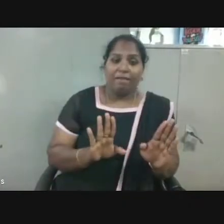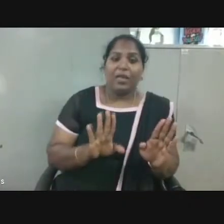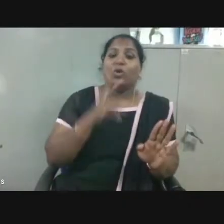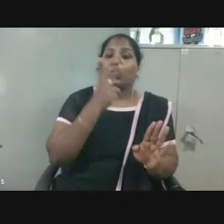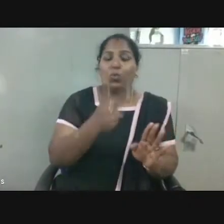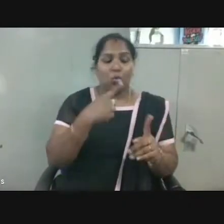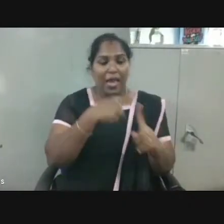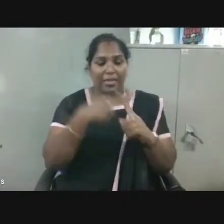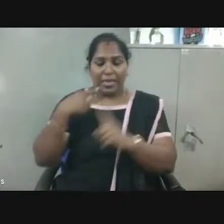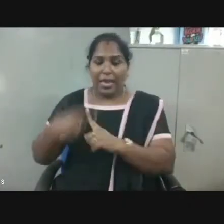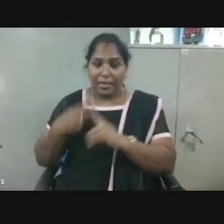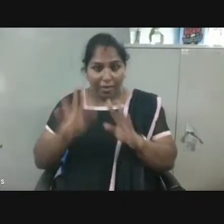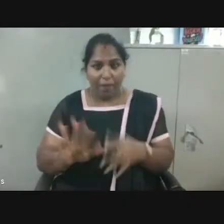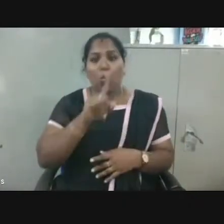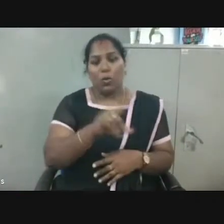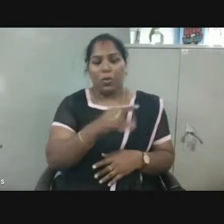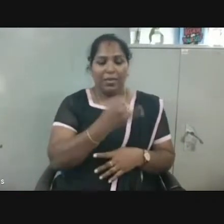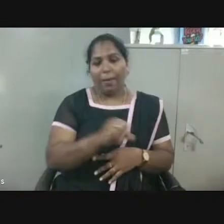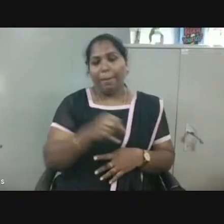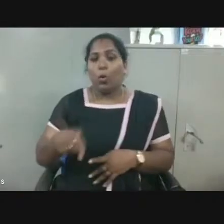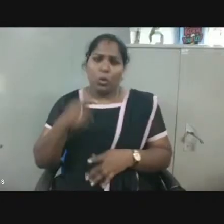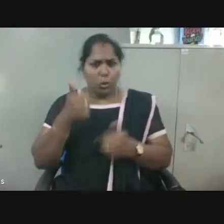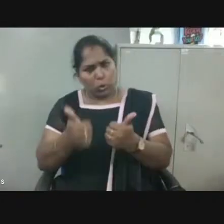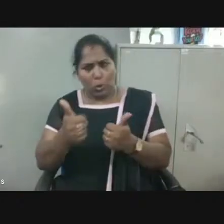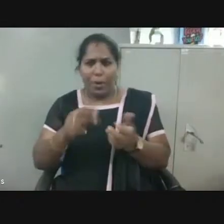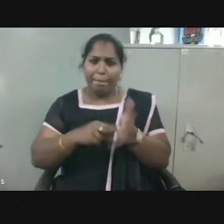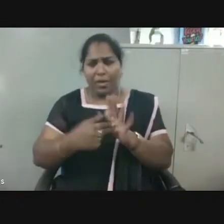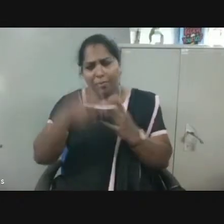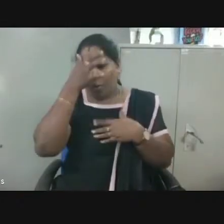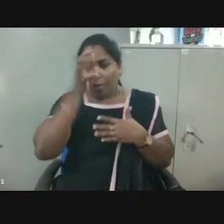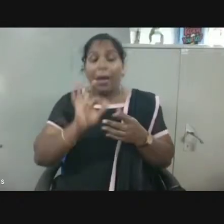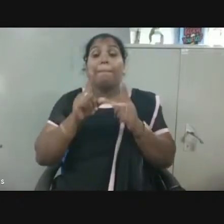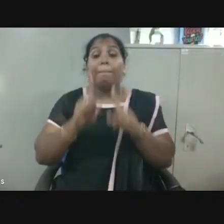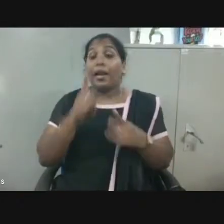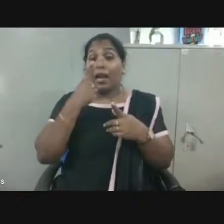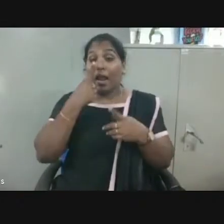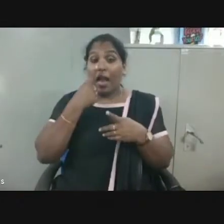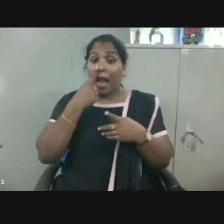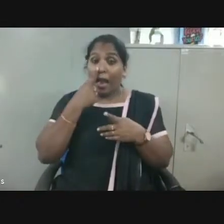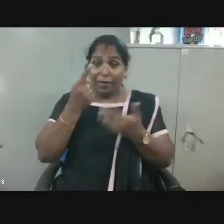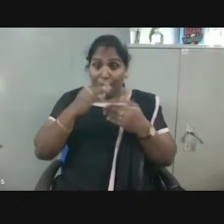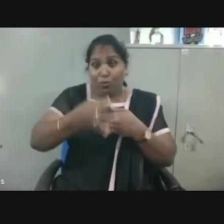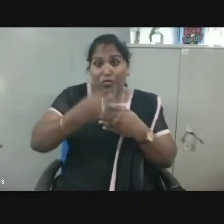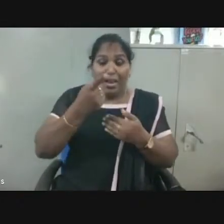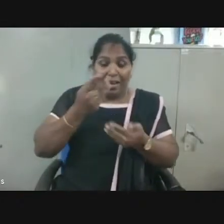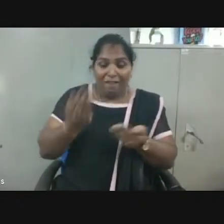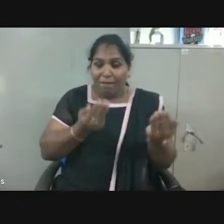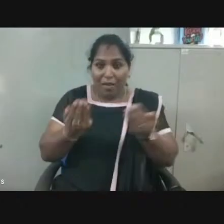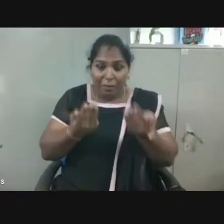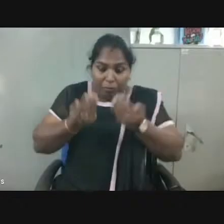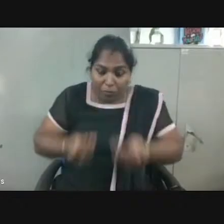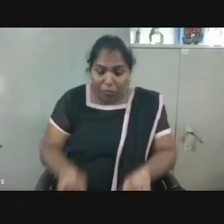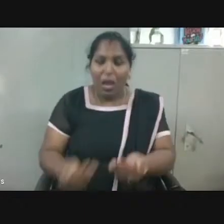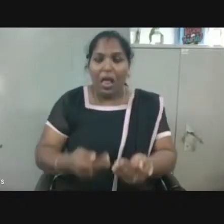ഉള്ളതുകൊണ്ട് ഒരു ജീൻ കേടാണെങ്കിലും മറ്റേ ജീൻ ഇതിനെ കോമ്പൻസേറ്റ് ചെയ്യും. ഇങ്ങനെയാണ് ഈ ഡുഷീൻ മസ്കുലർ ഡിസ്ട്രോഫി ആൺകുട്ടികൾക്ക്